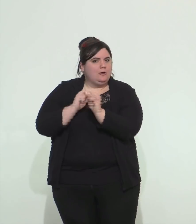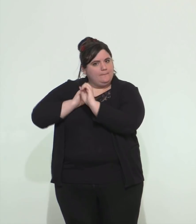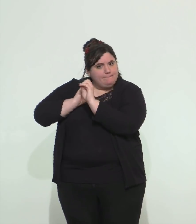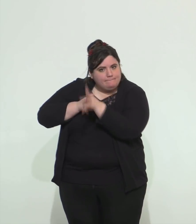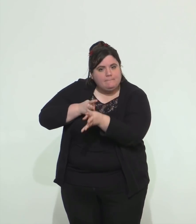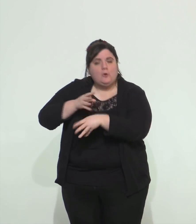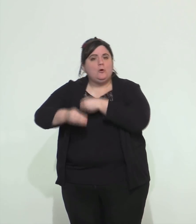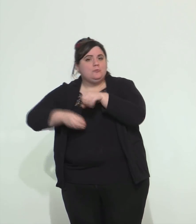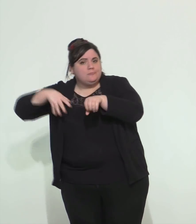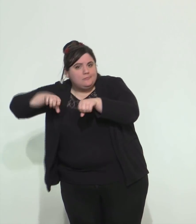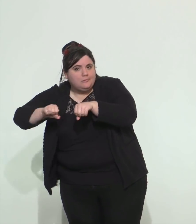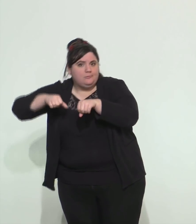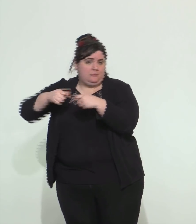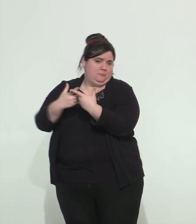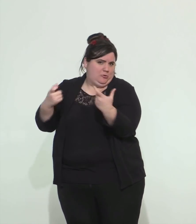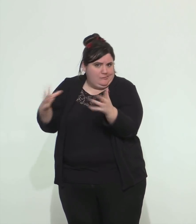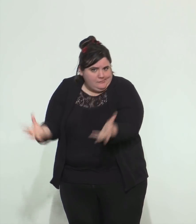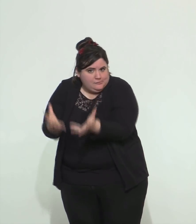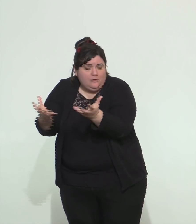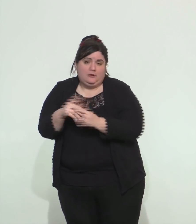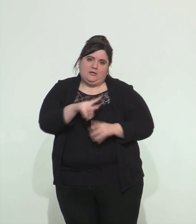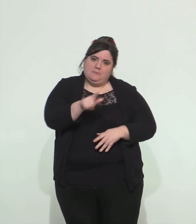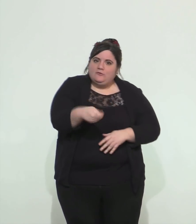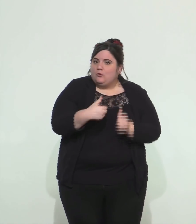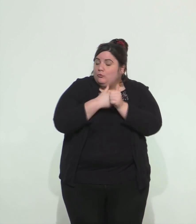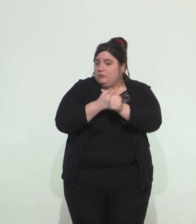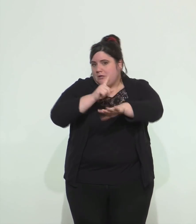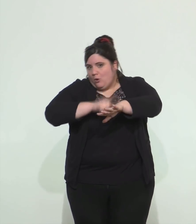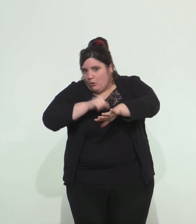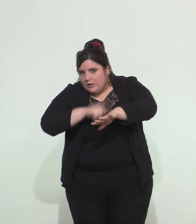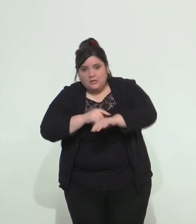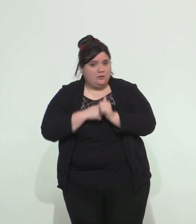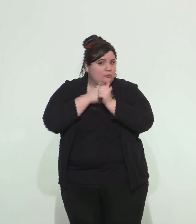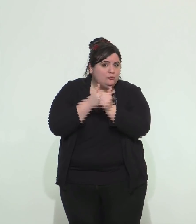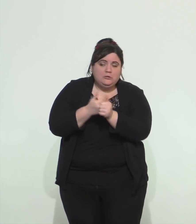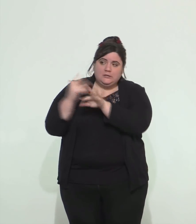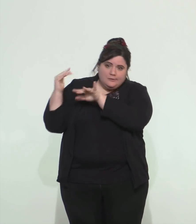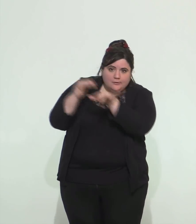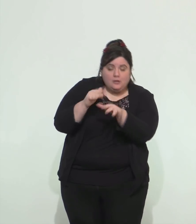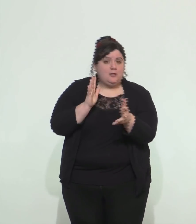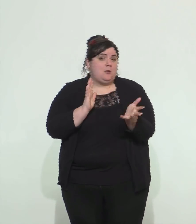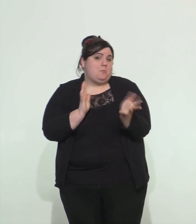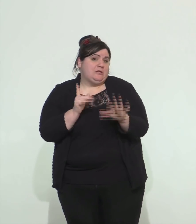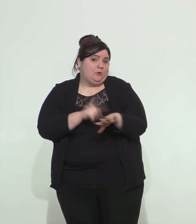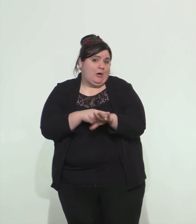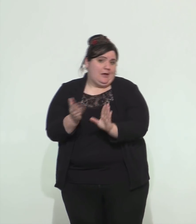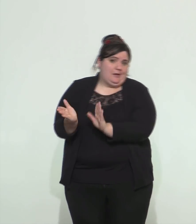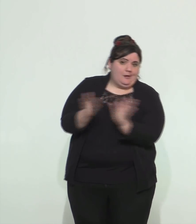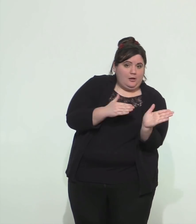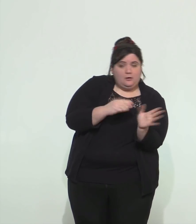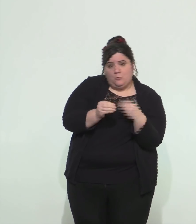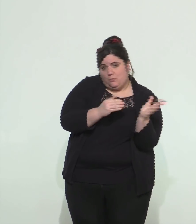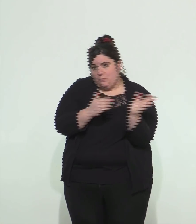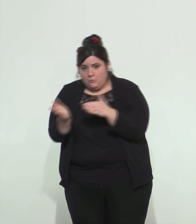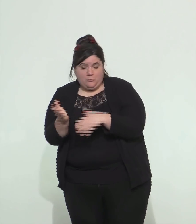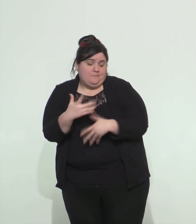s'adaptera là encore aux horaires, au trafic. Il faudra effectivement partir plus tôt, partir plus tard, tenir compte